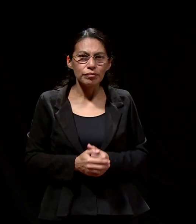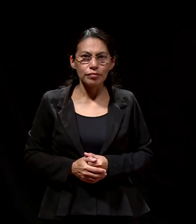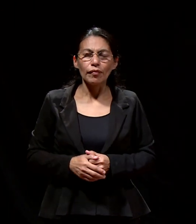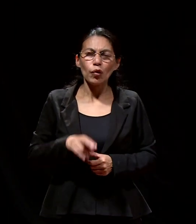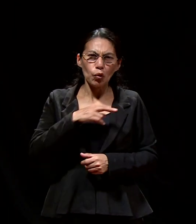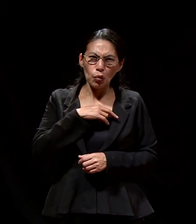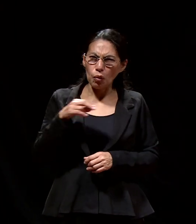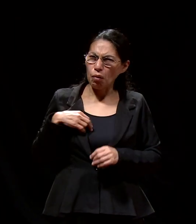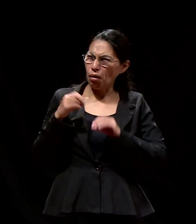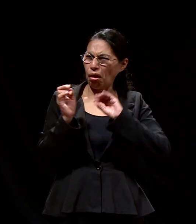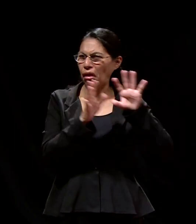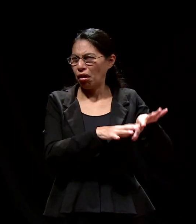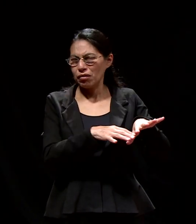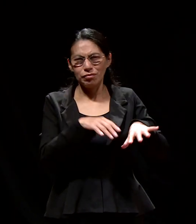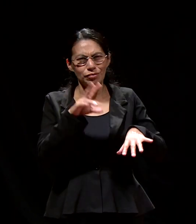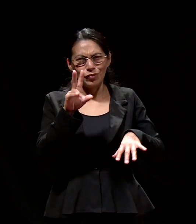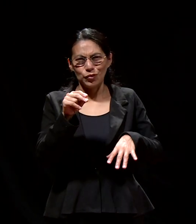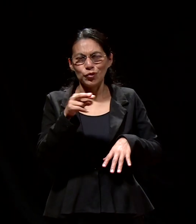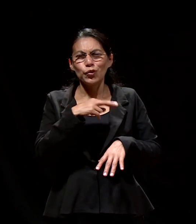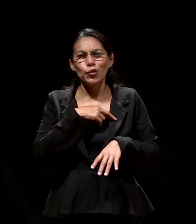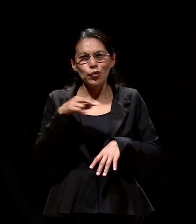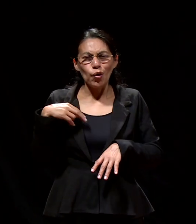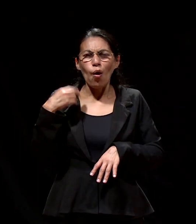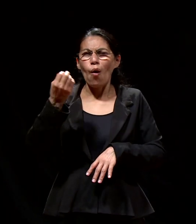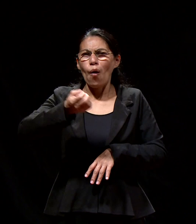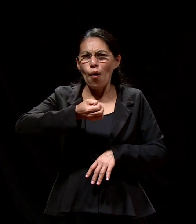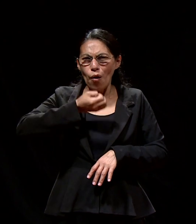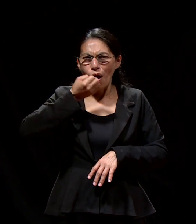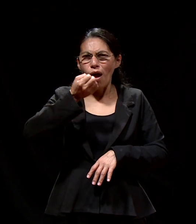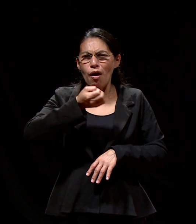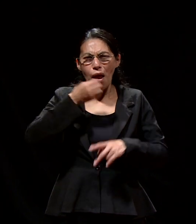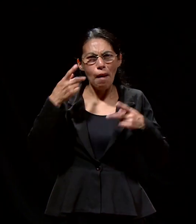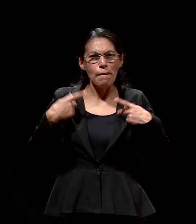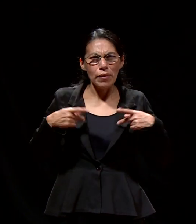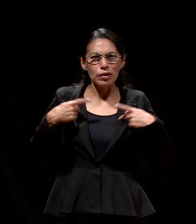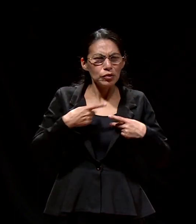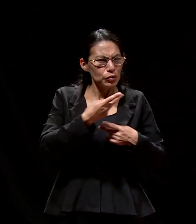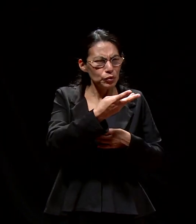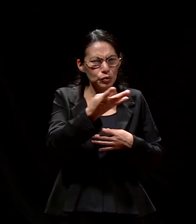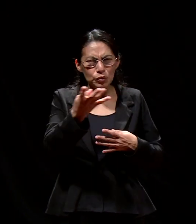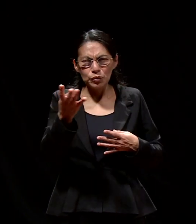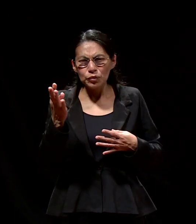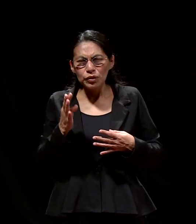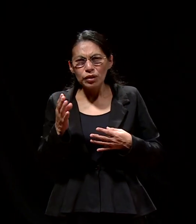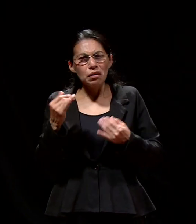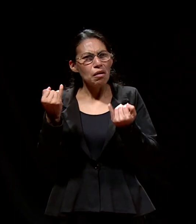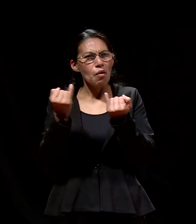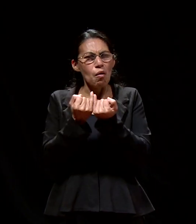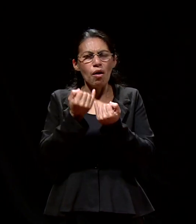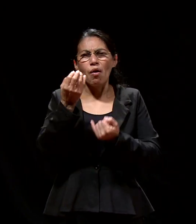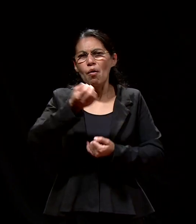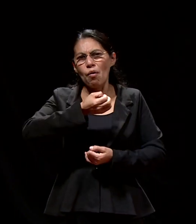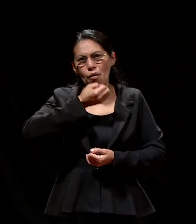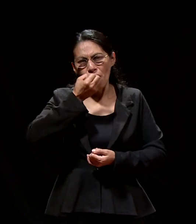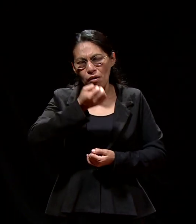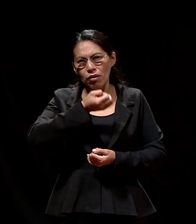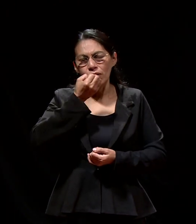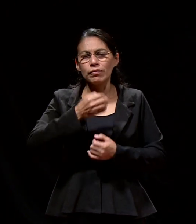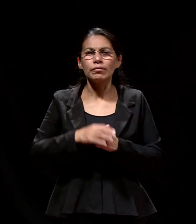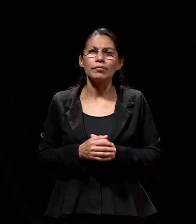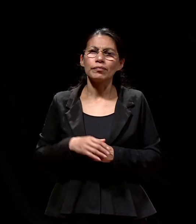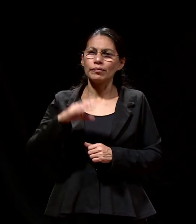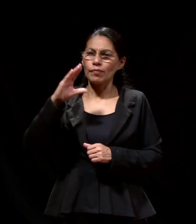vamos a unirnos a ti y muchos hermanos y muchos amigos estarán orando por ella